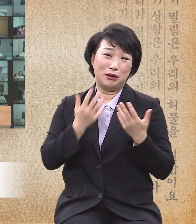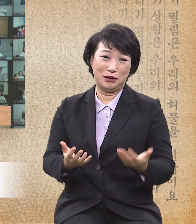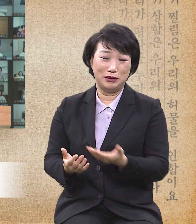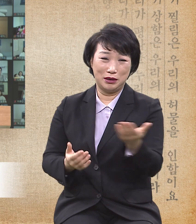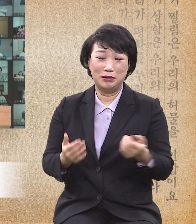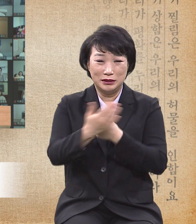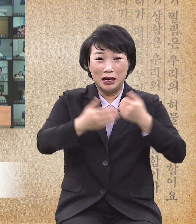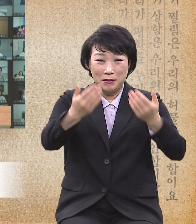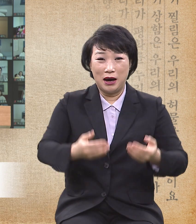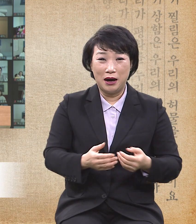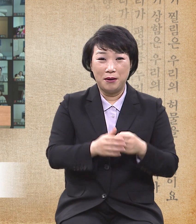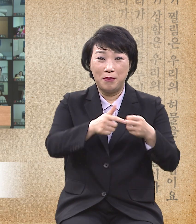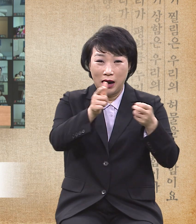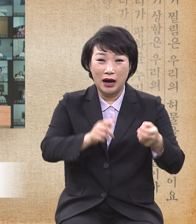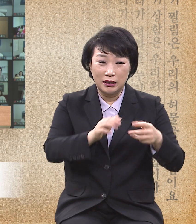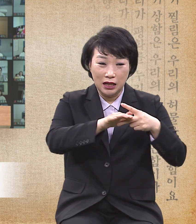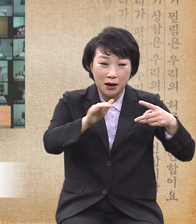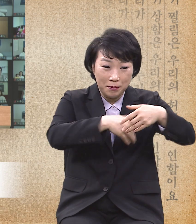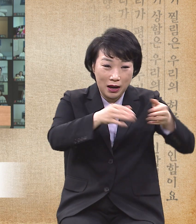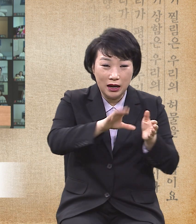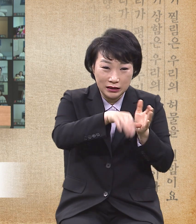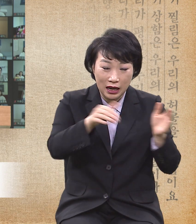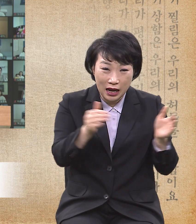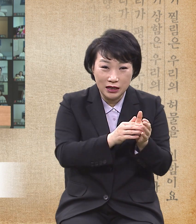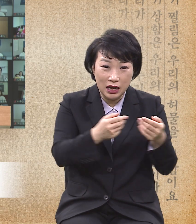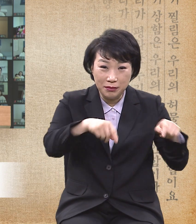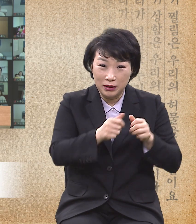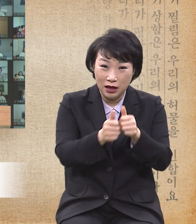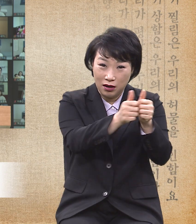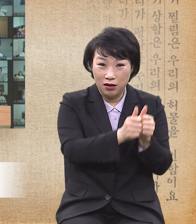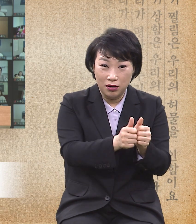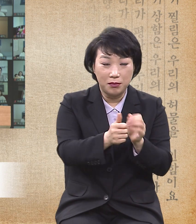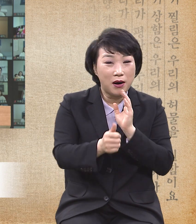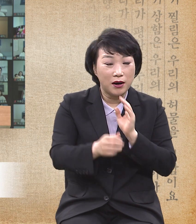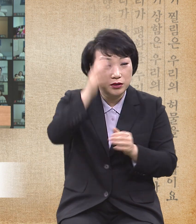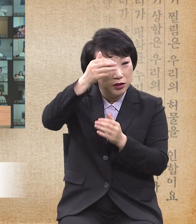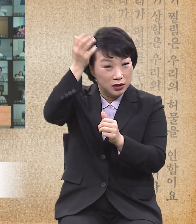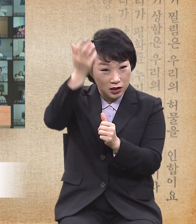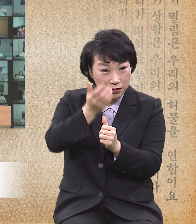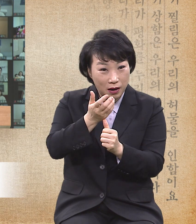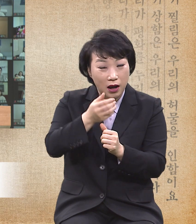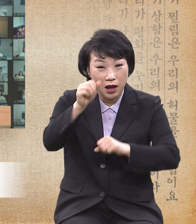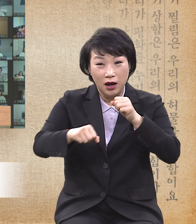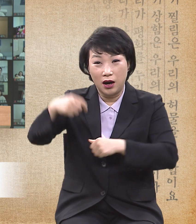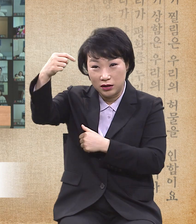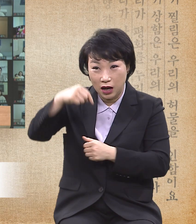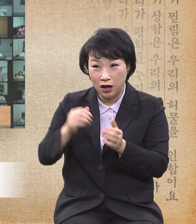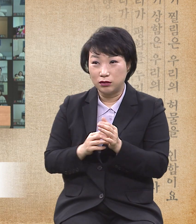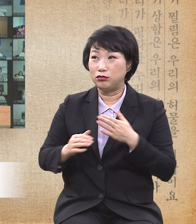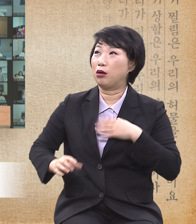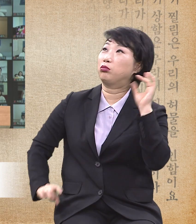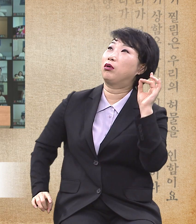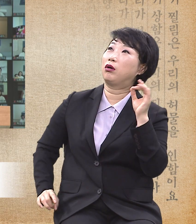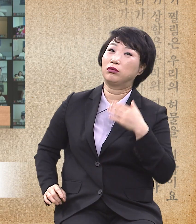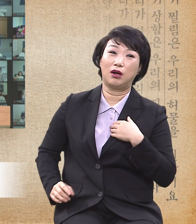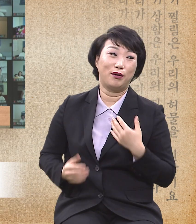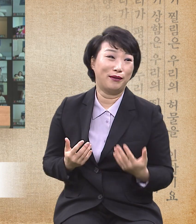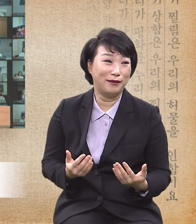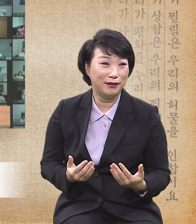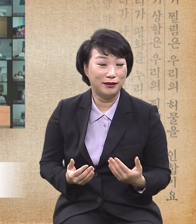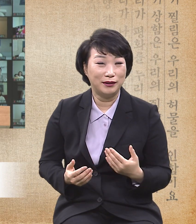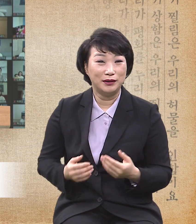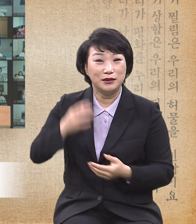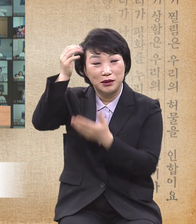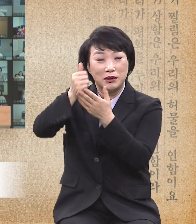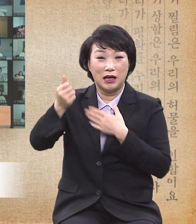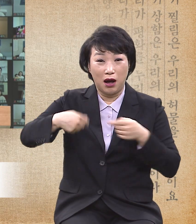마가다락방처럼 그때까지 함께했어요. 그 성령이 임하면 하라고 했는데 안 해요. 그럼 뭐 이 사람하고 함께